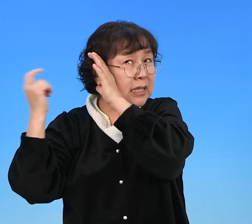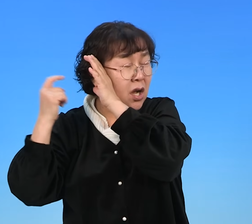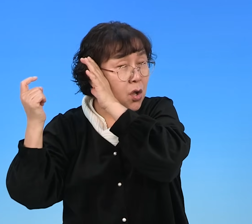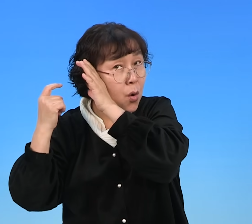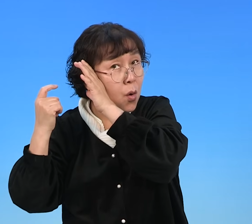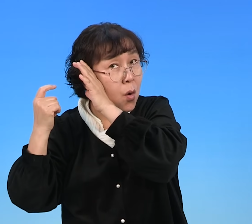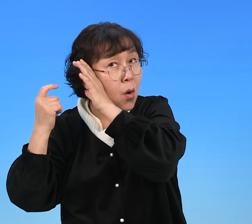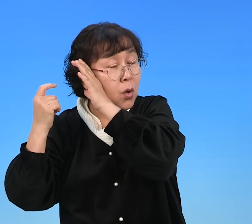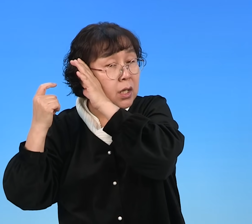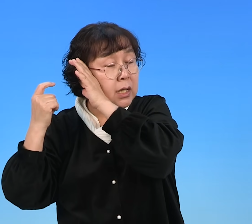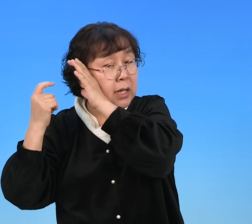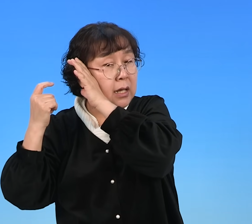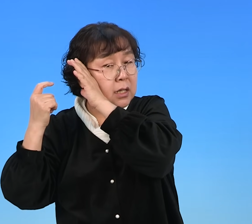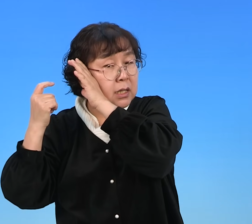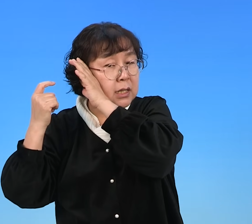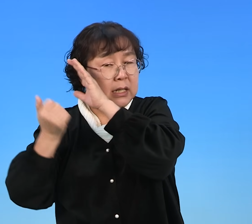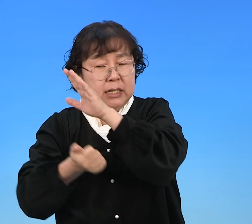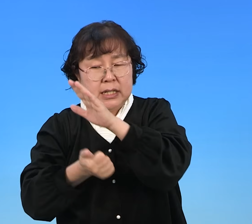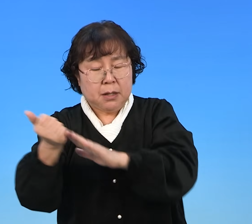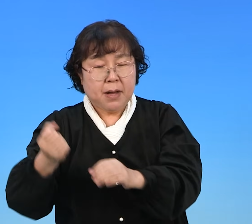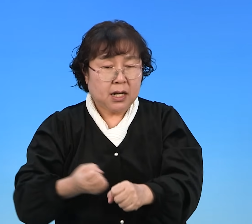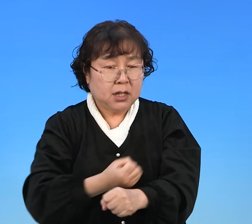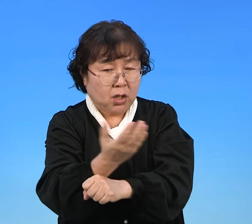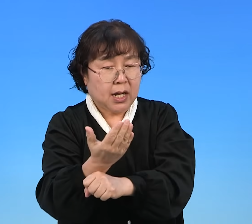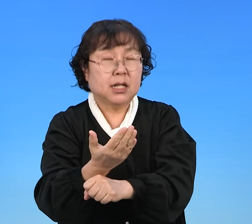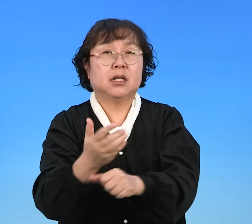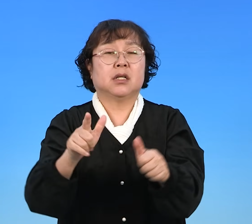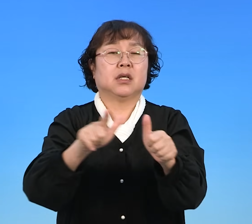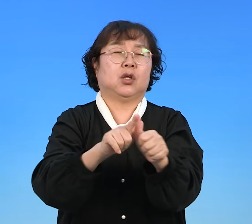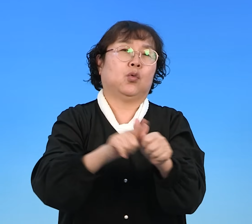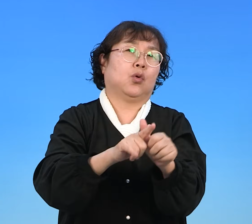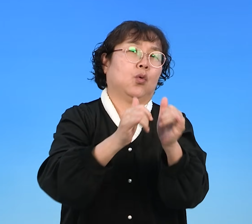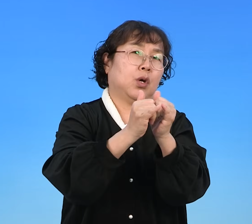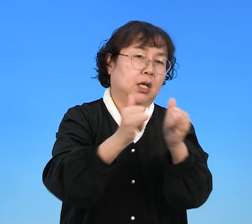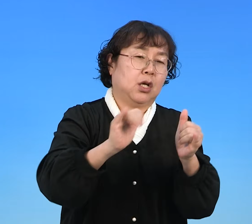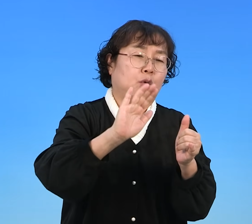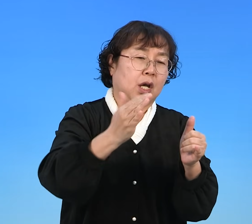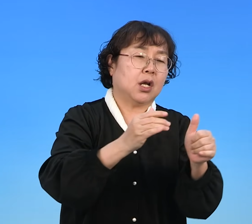메시지를 전하는 그런 그리스도인으로 살아가게 될 줄로 믿습니다.